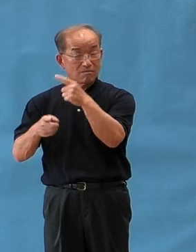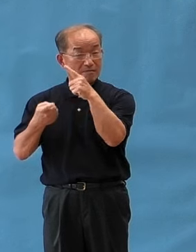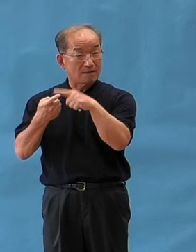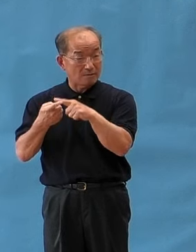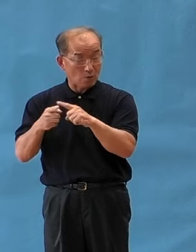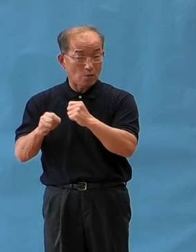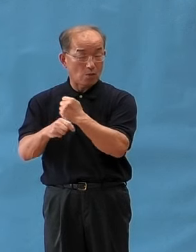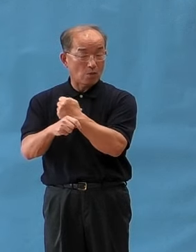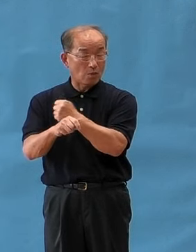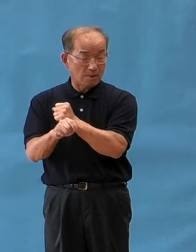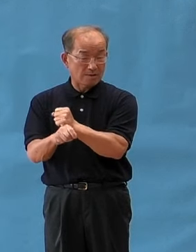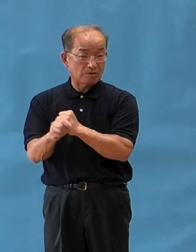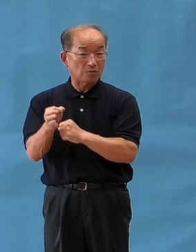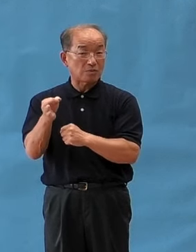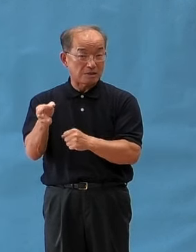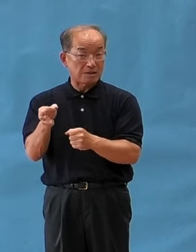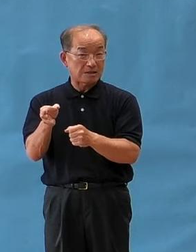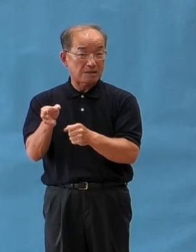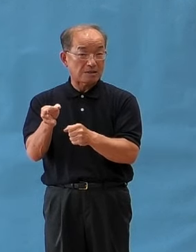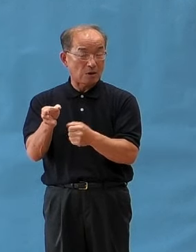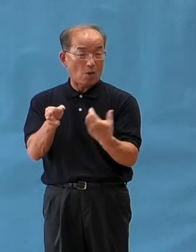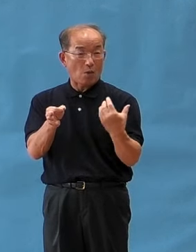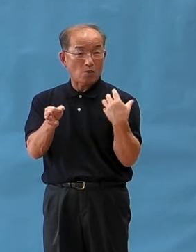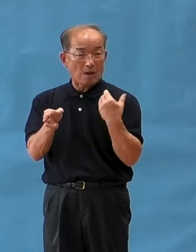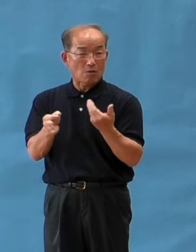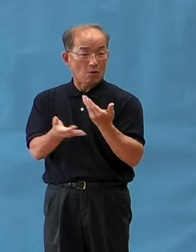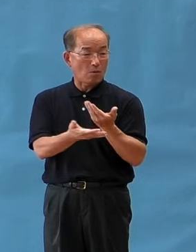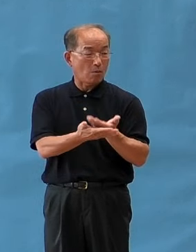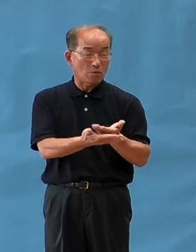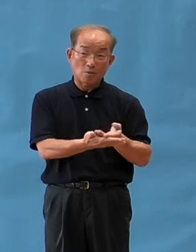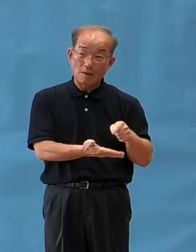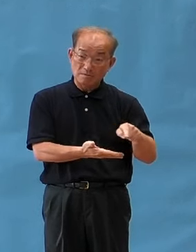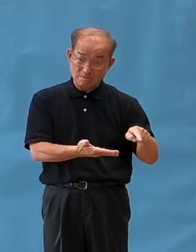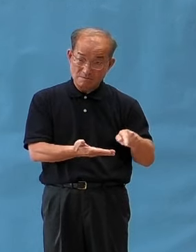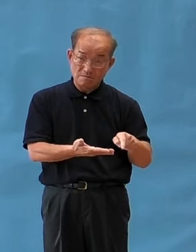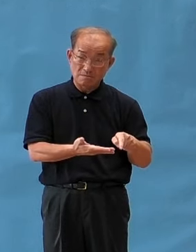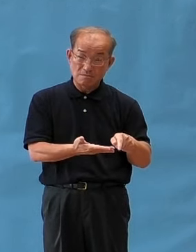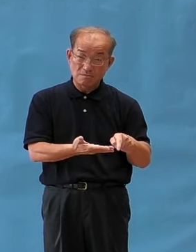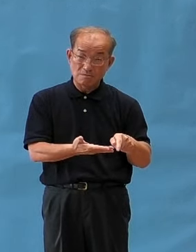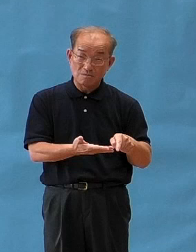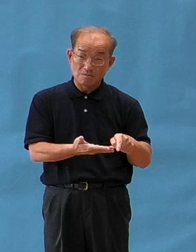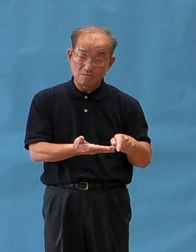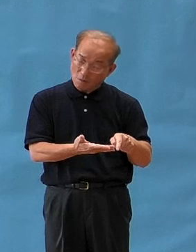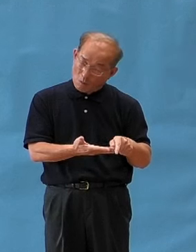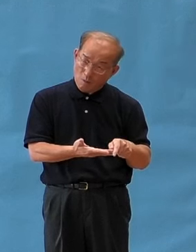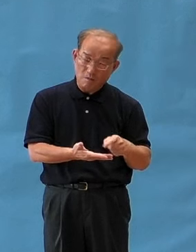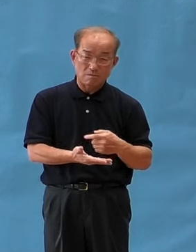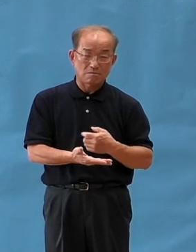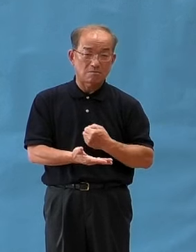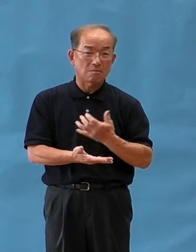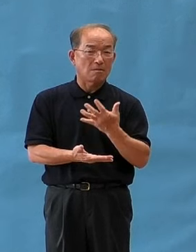その研究費の負担までしろっていうのってどういう神経なのか、